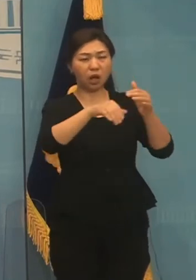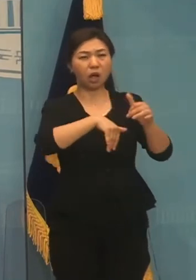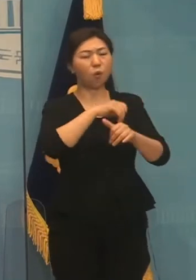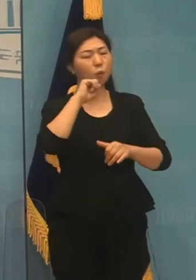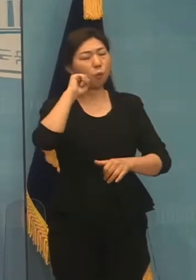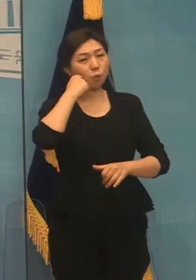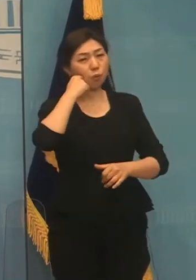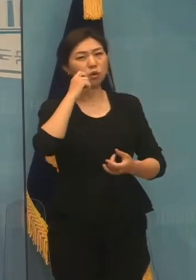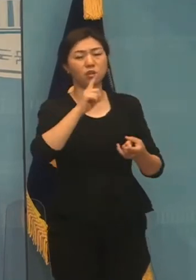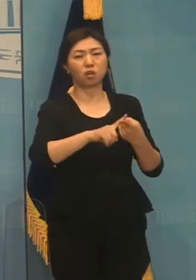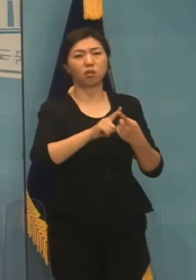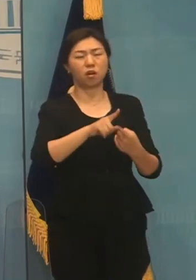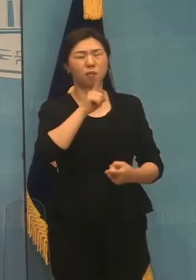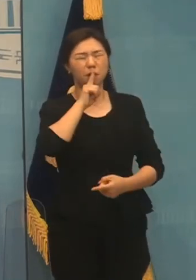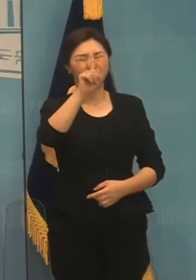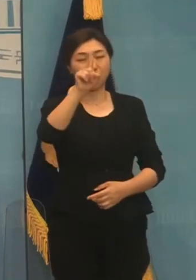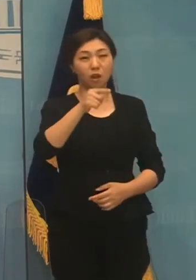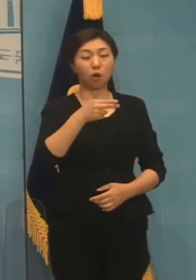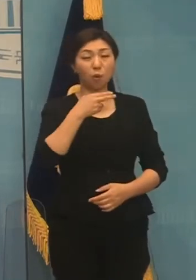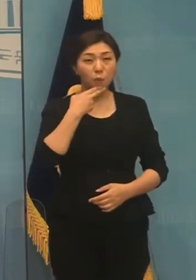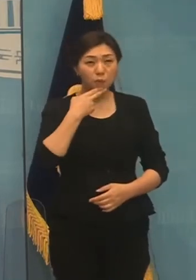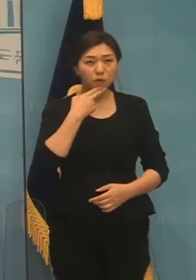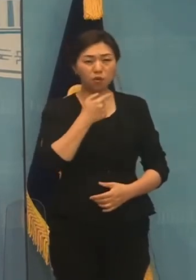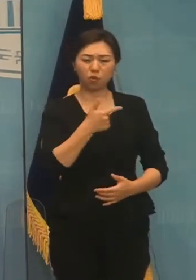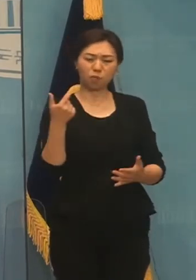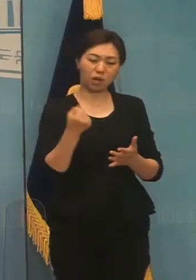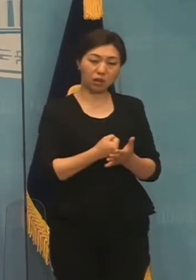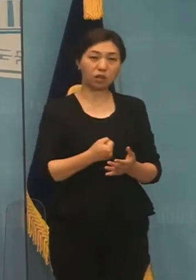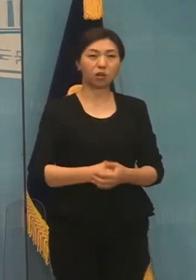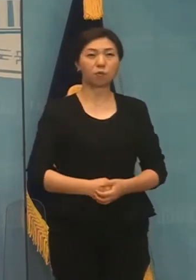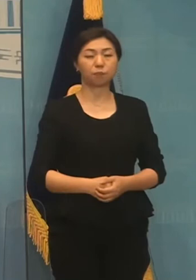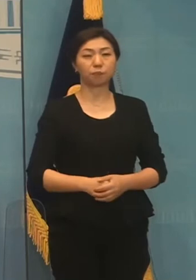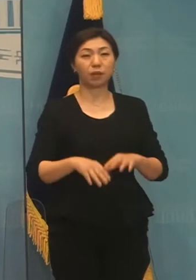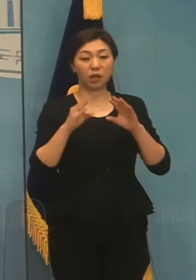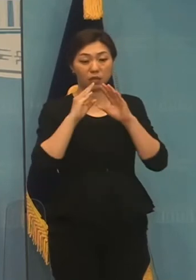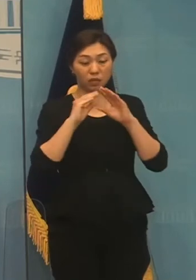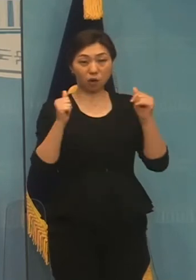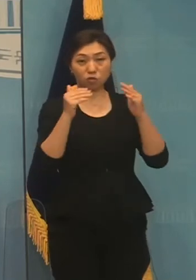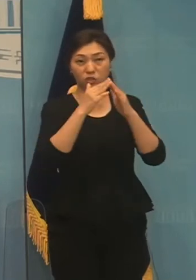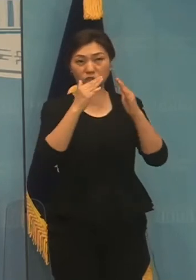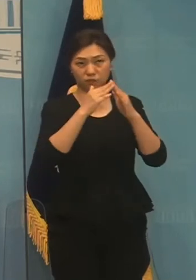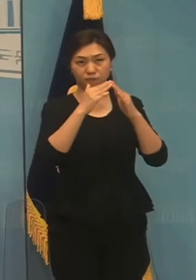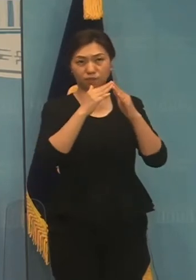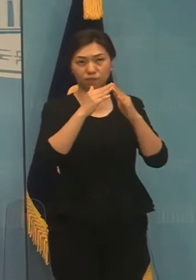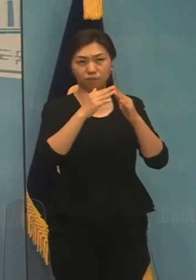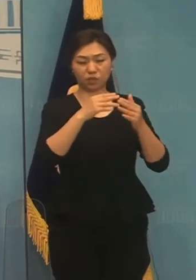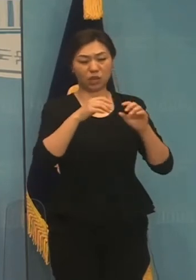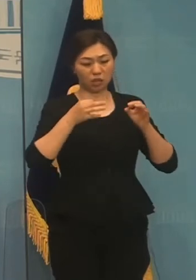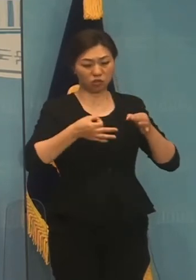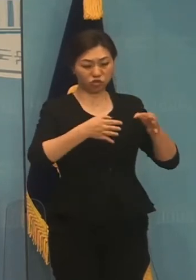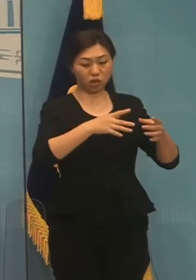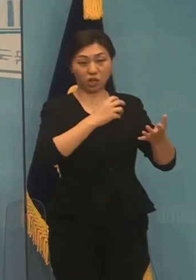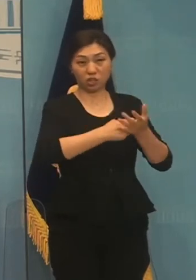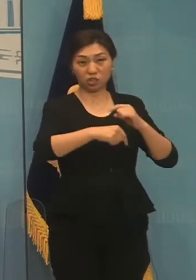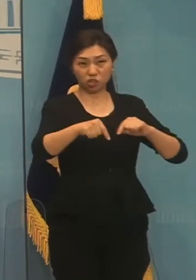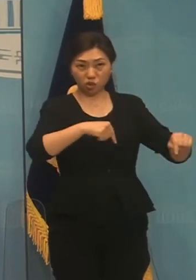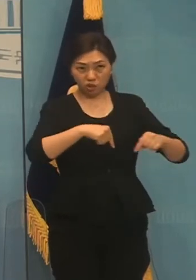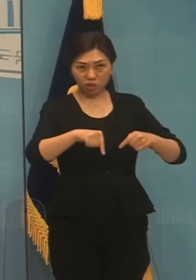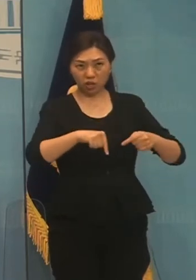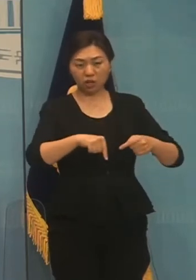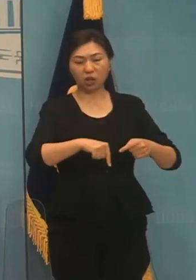않은 것은 대단히 유감스럽다는 말씀을 드립니다. 부동산 대책의 핵심으로 제안했던 누구나 집